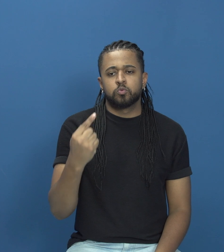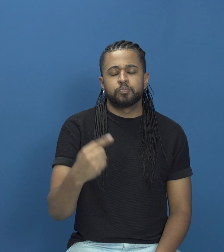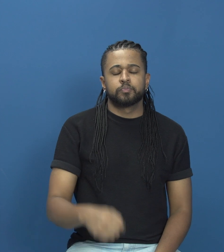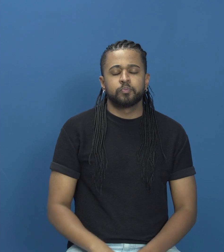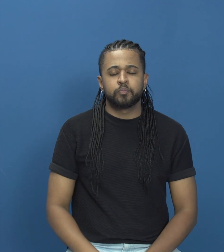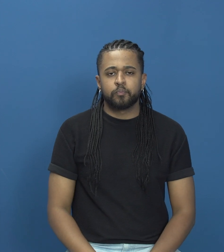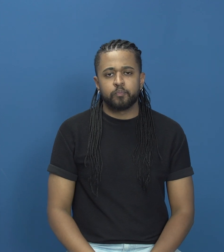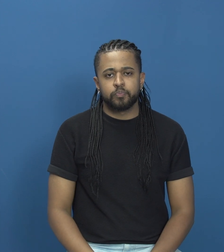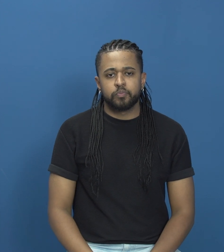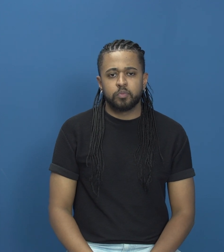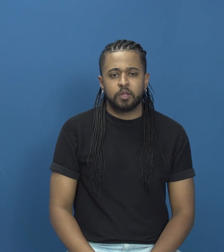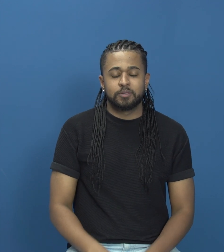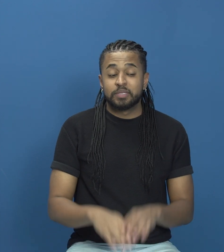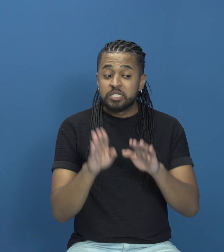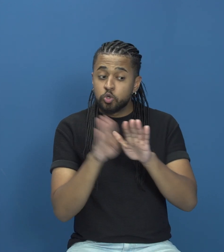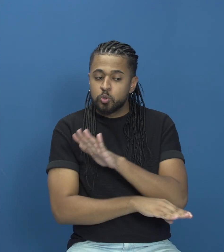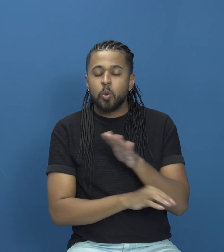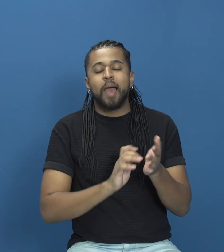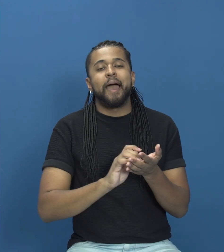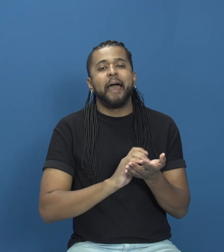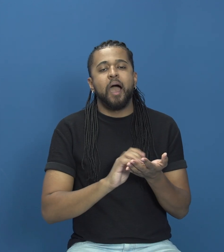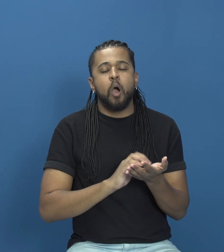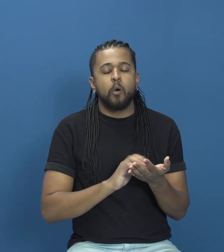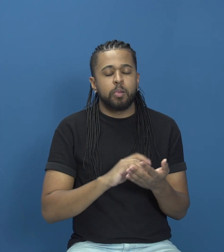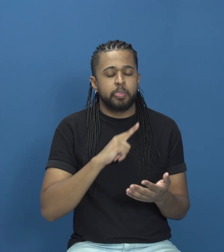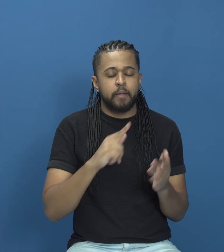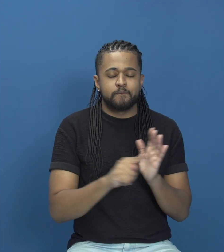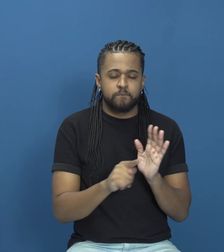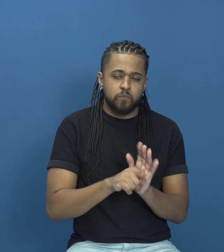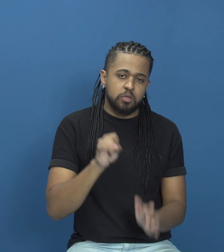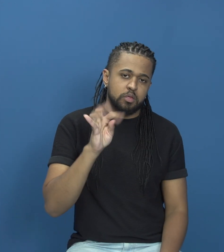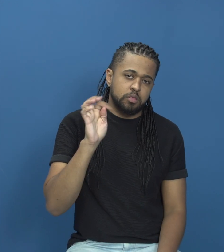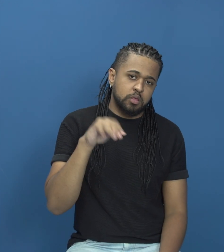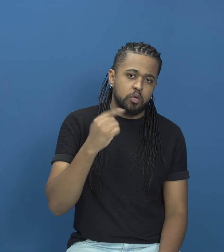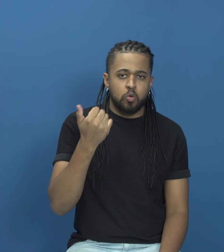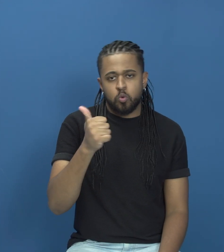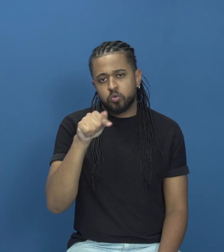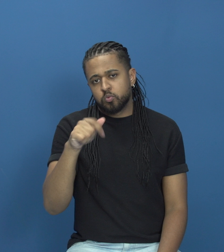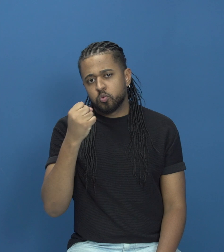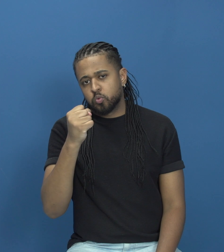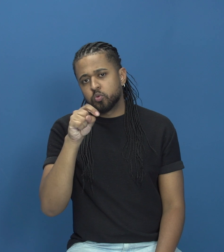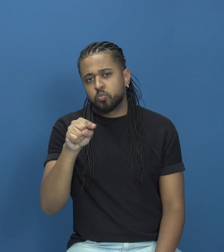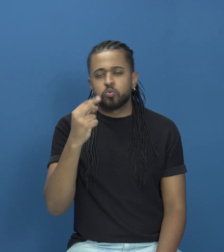11.8.4.1. Estão excluídos do cálculo do que trata o item